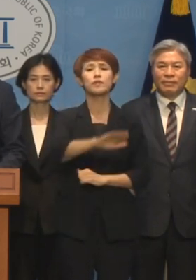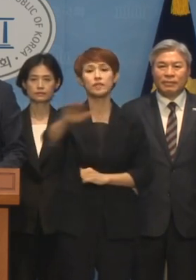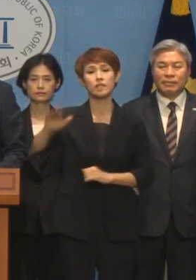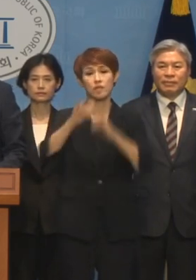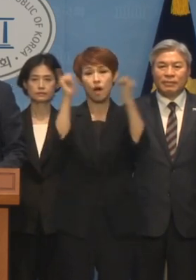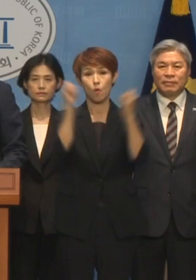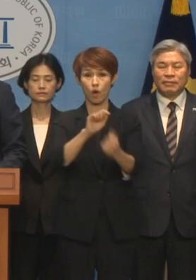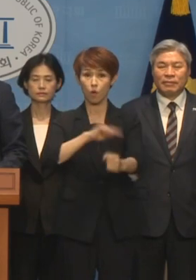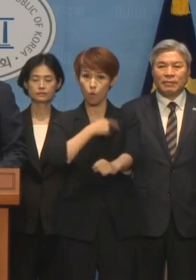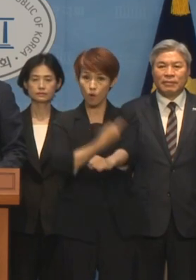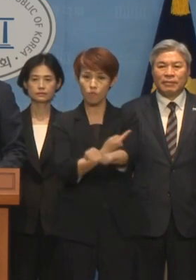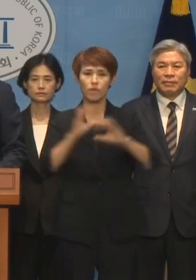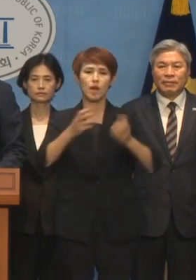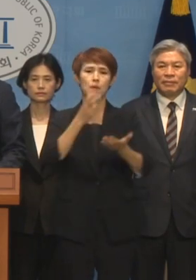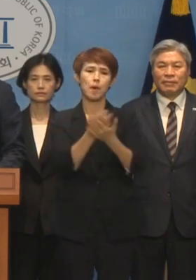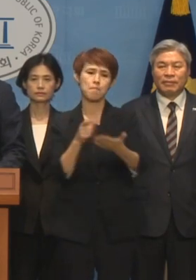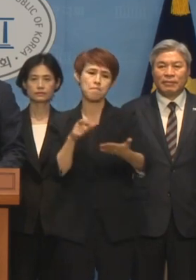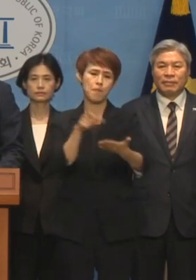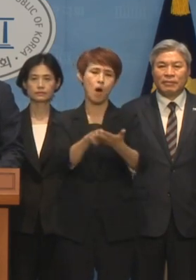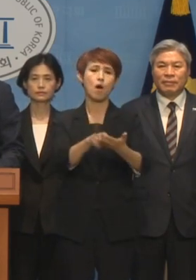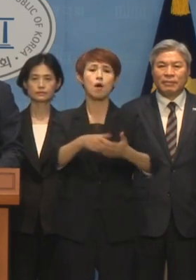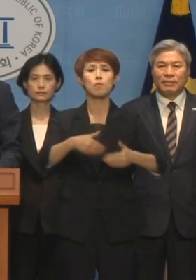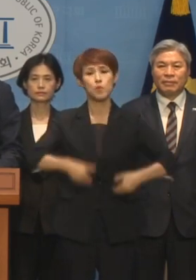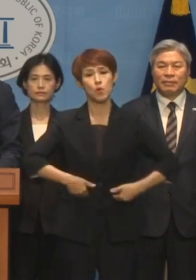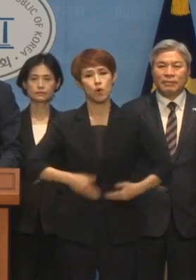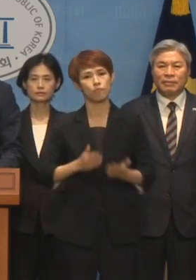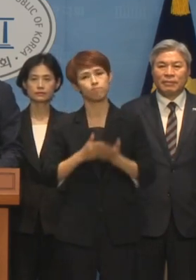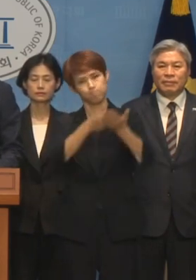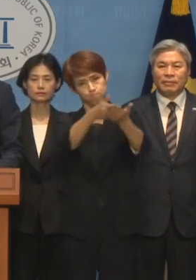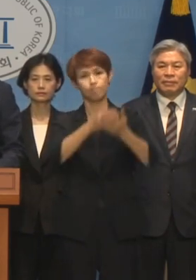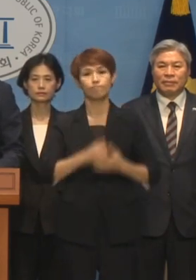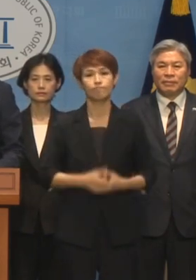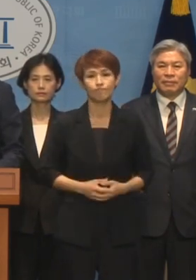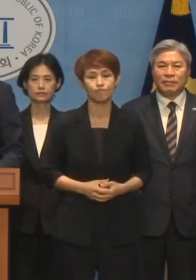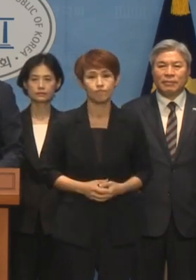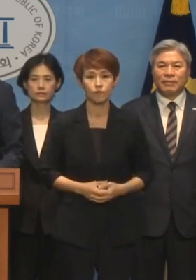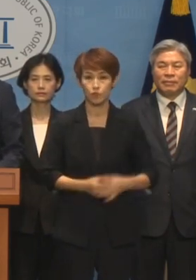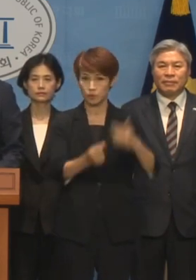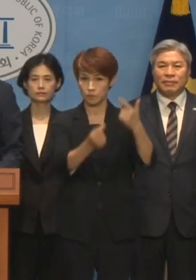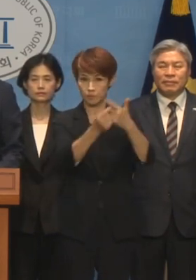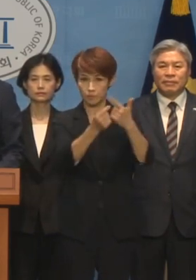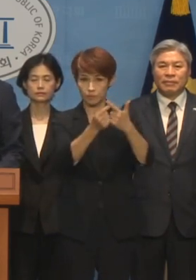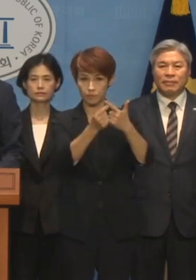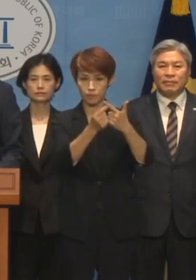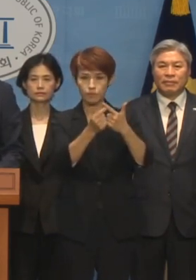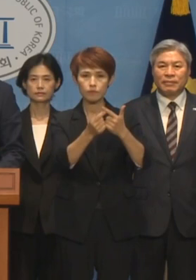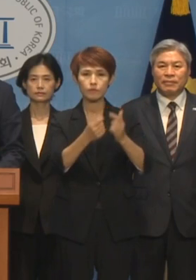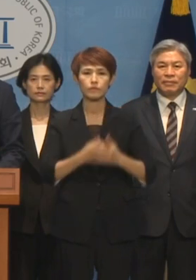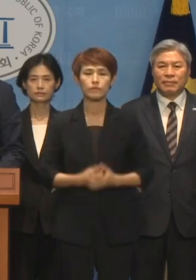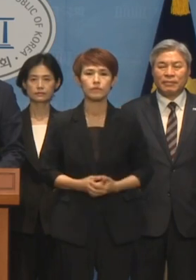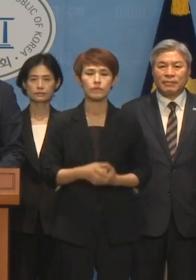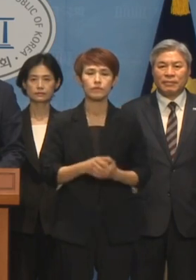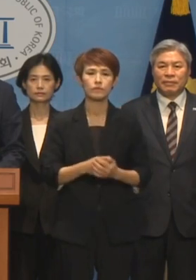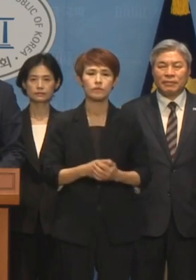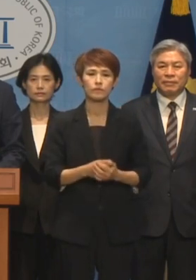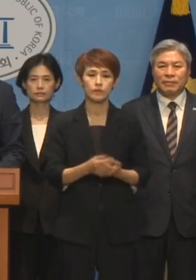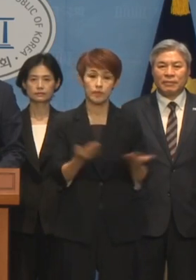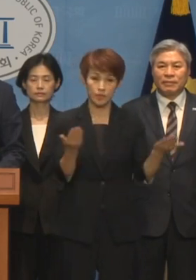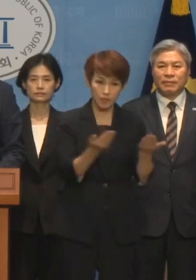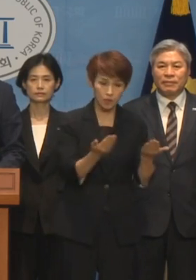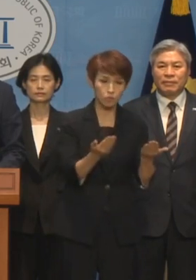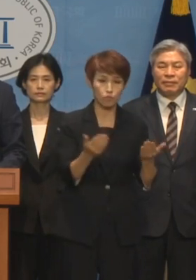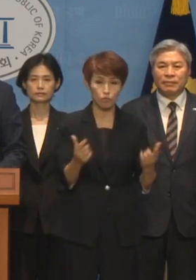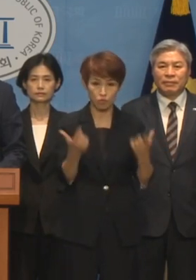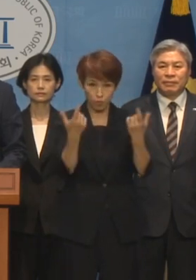사회권을 헌법에 명기하자는 것이 저희의 요청입니다. 여섯 번째, 동일가치 노동, 동일